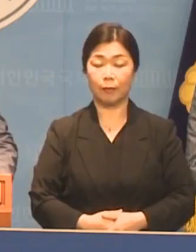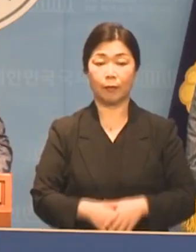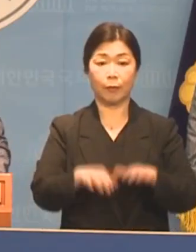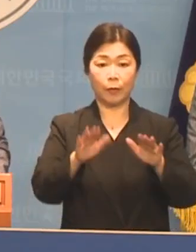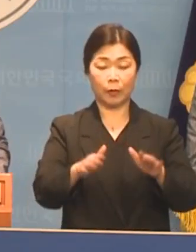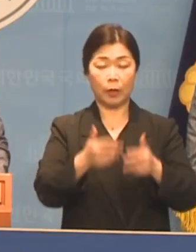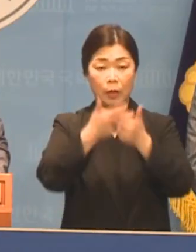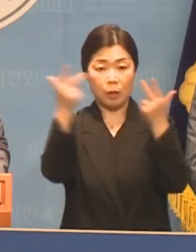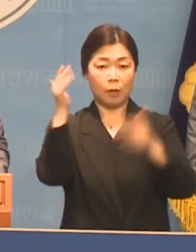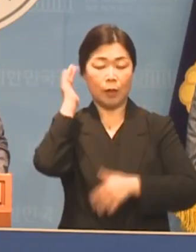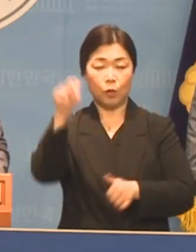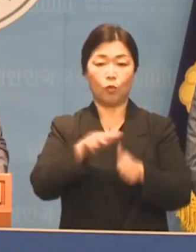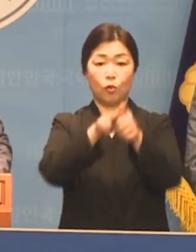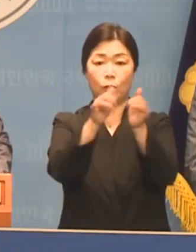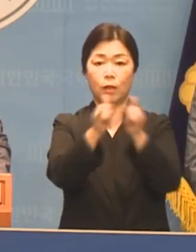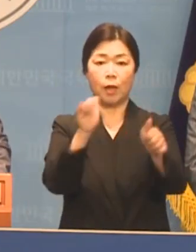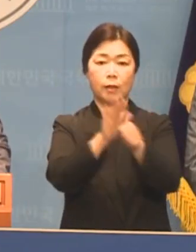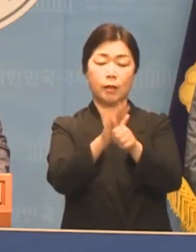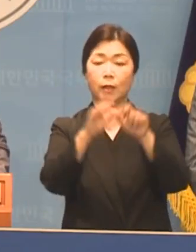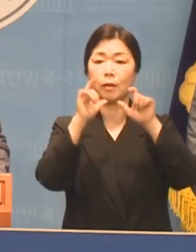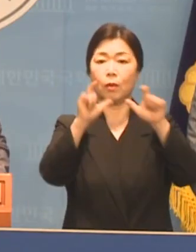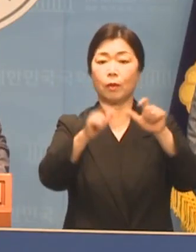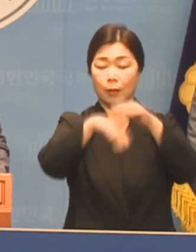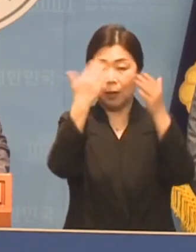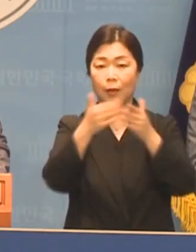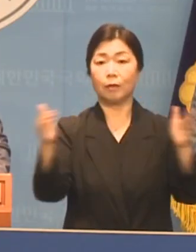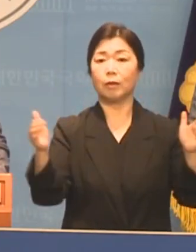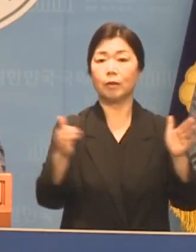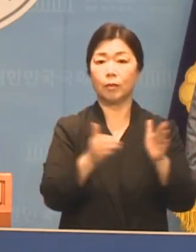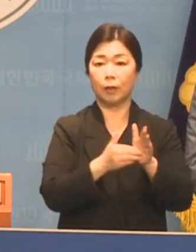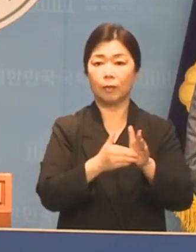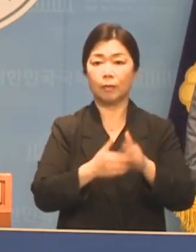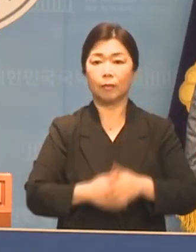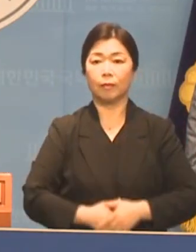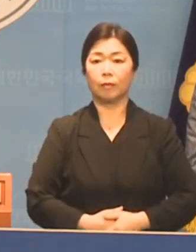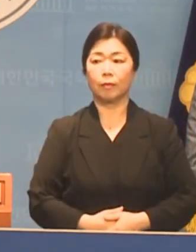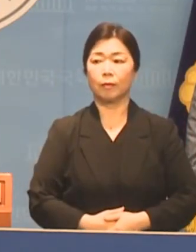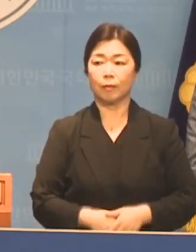이상으로 이재명 대선 후보자 지지 선언을 모두 마치겠습니다.